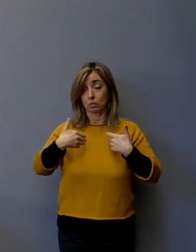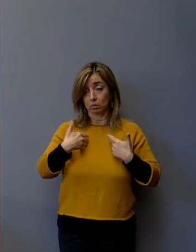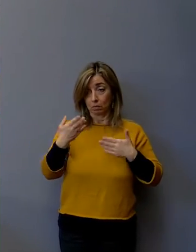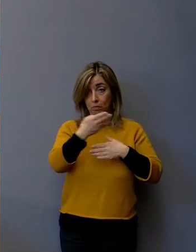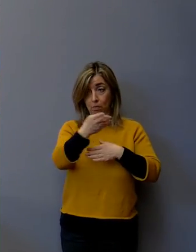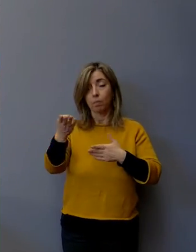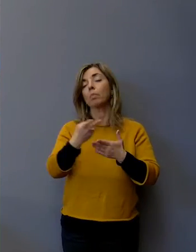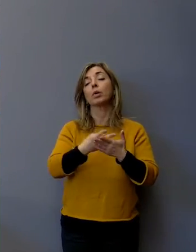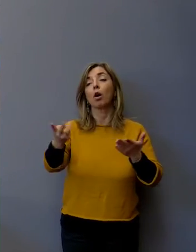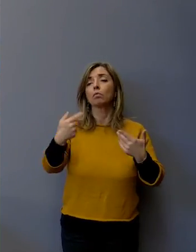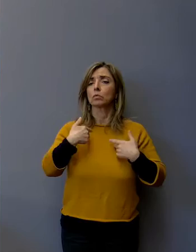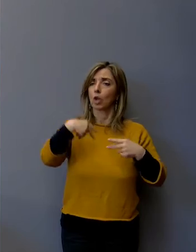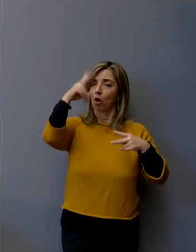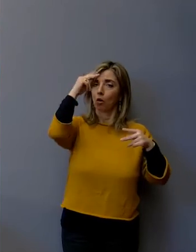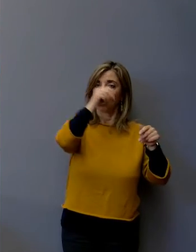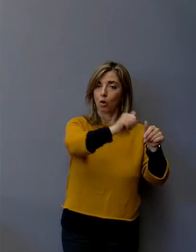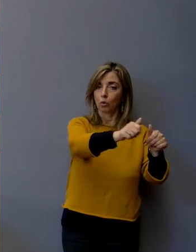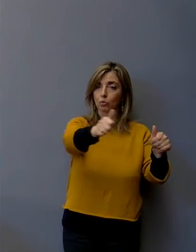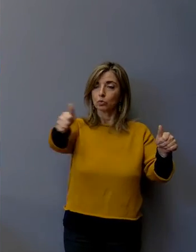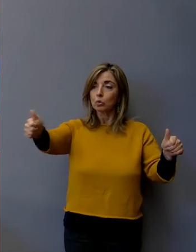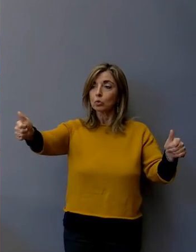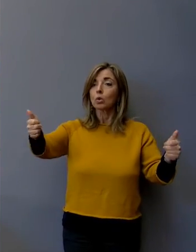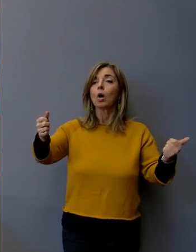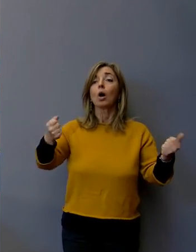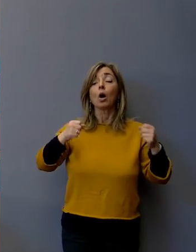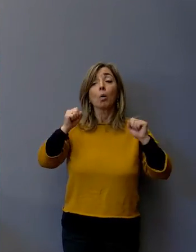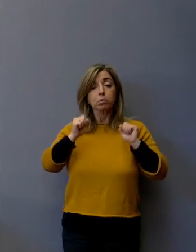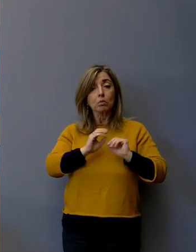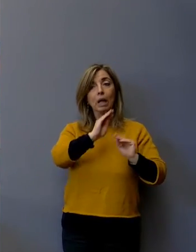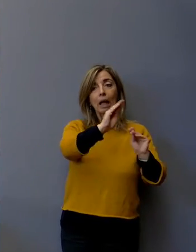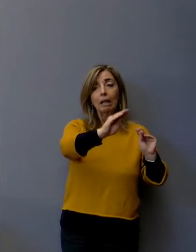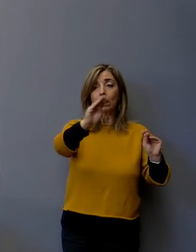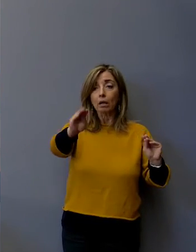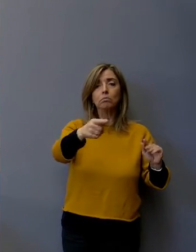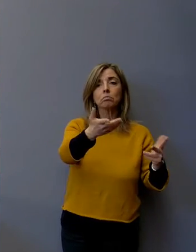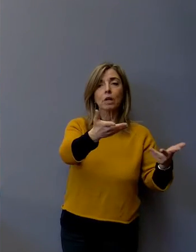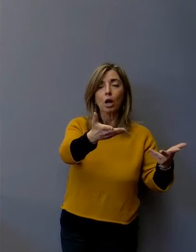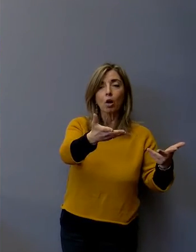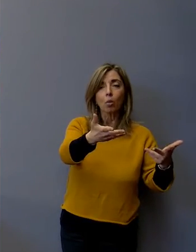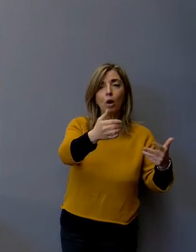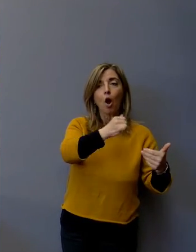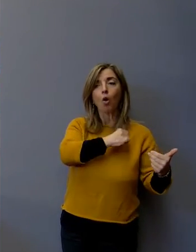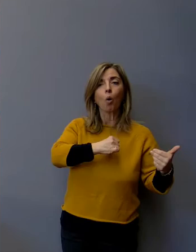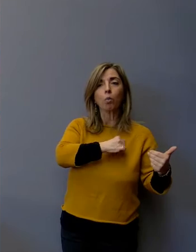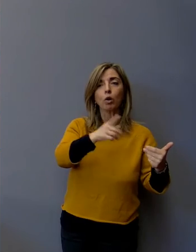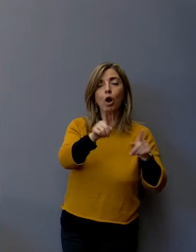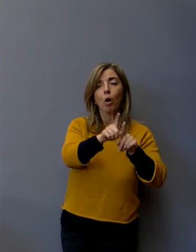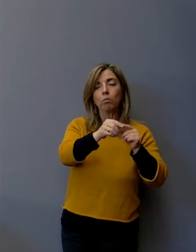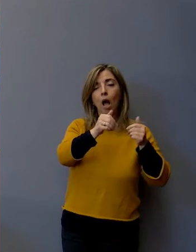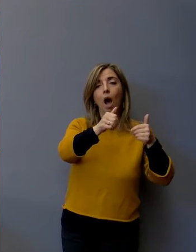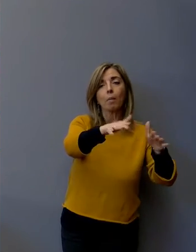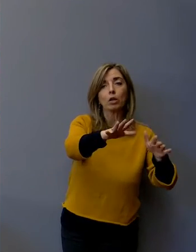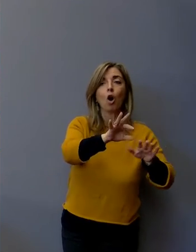e chiedere a loro se il comune è distante o è vicino ai bisogni vorrei ricordare un piccolo